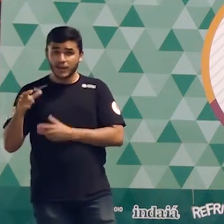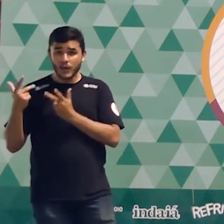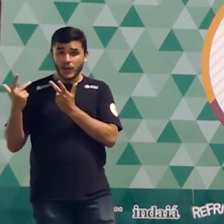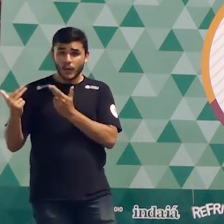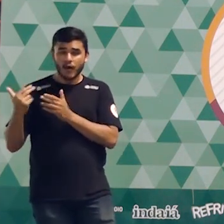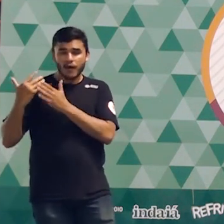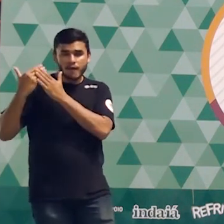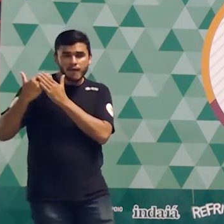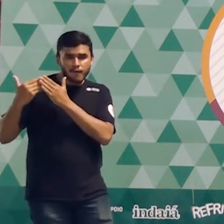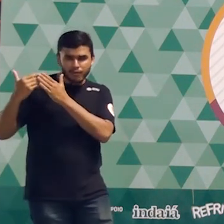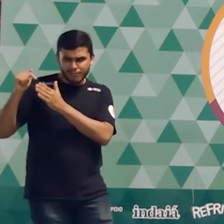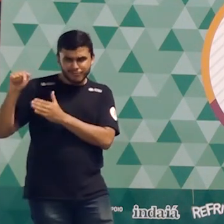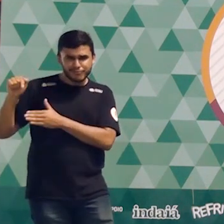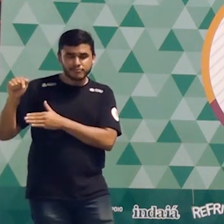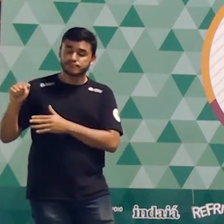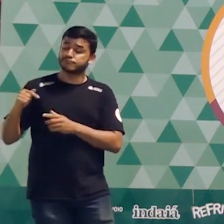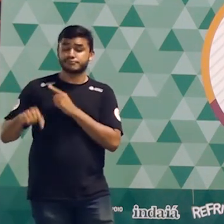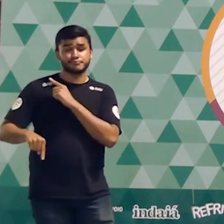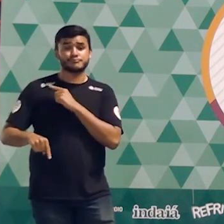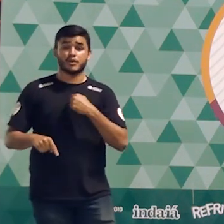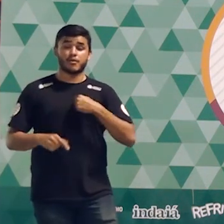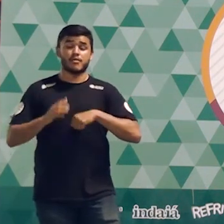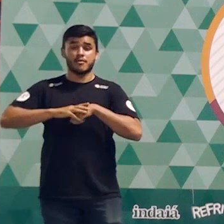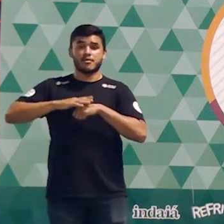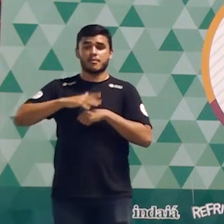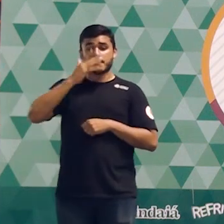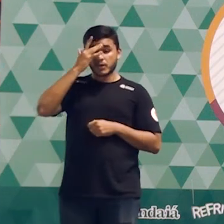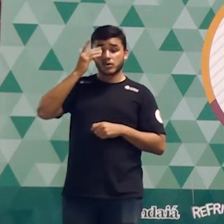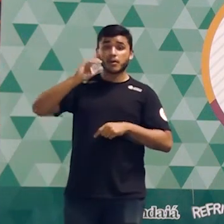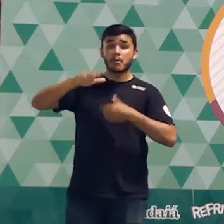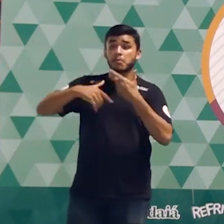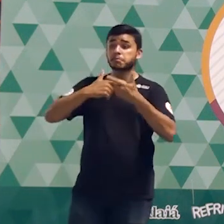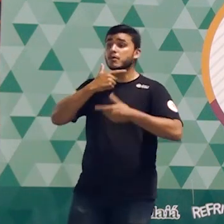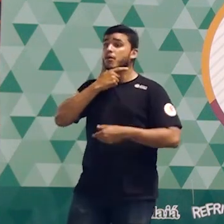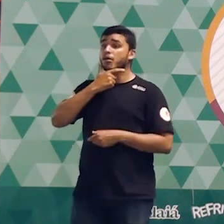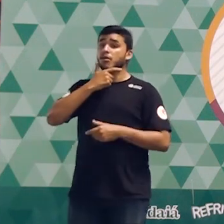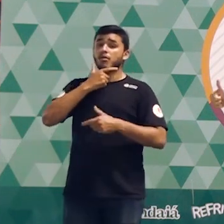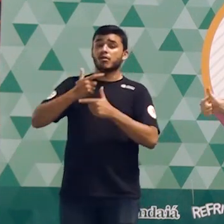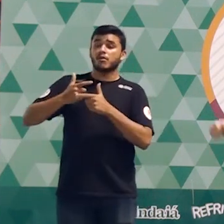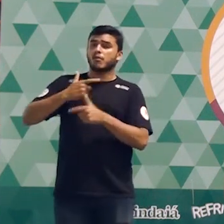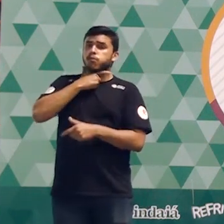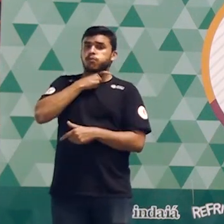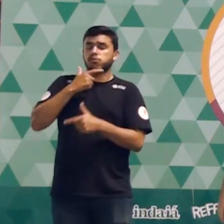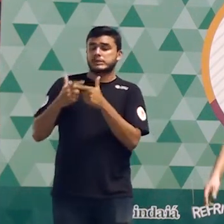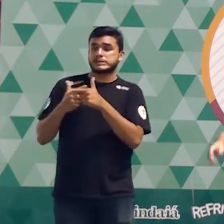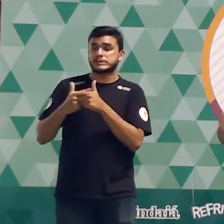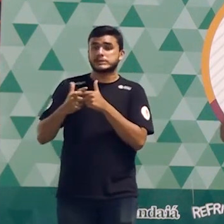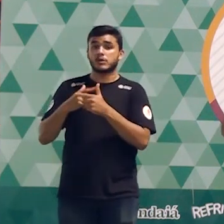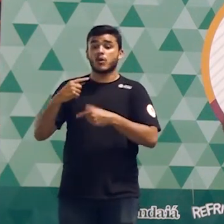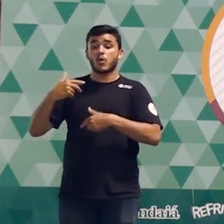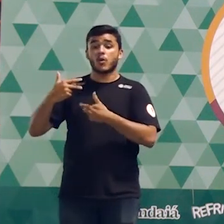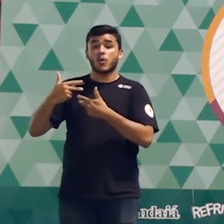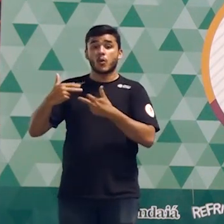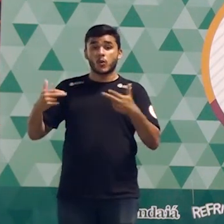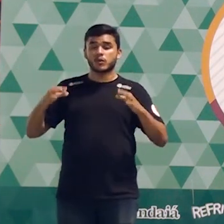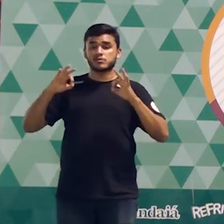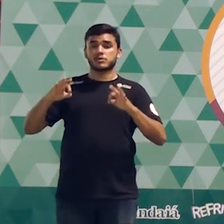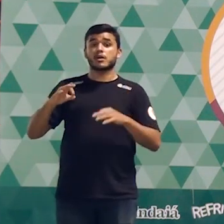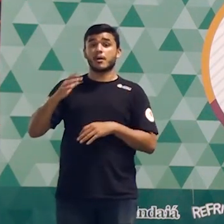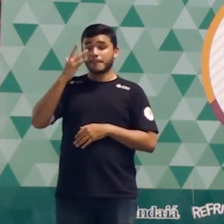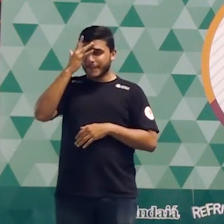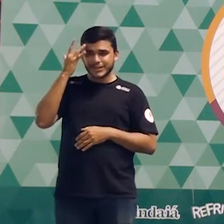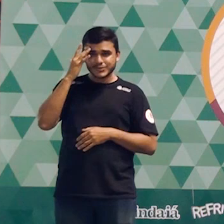quando a crise acabar, esses corretores voltam a ter emprego, não é verdade? Tranquilo, certeza que eles vão voltar. Porque isso é um